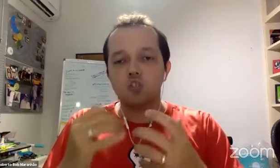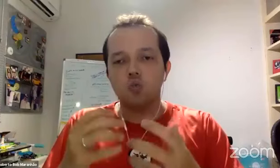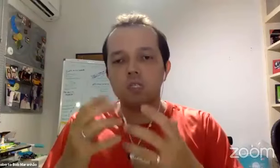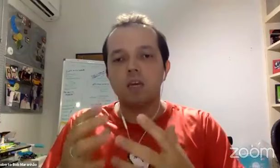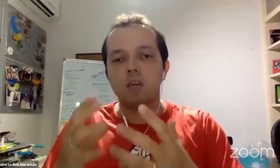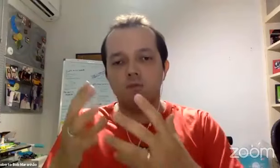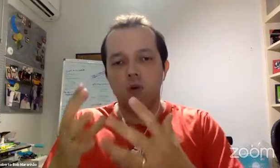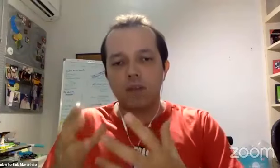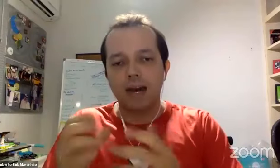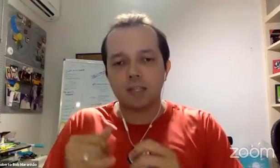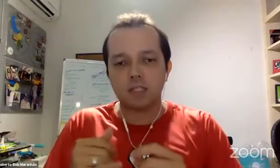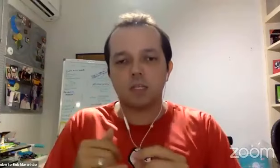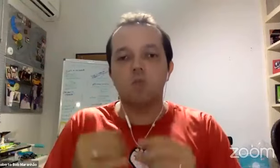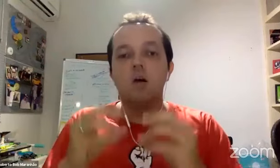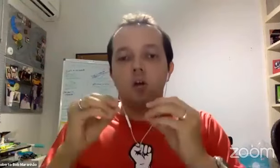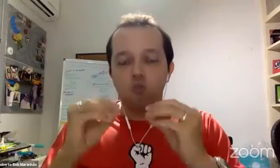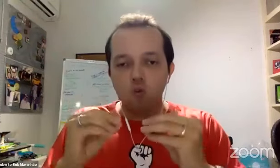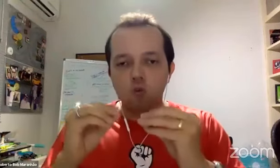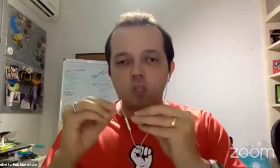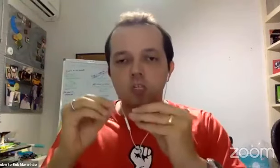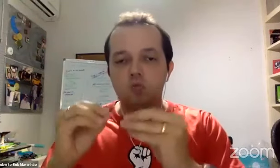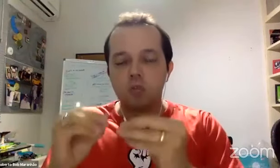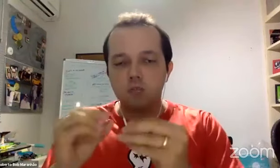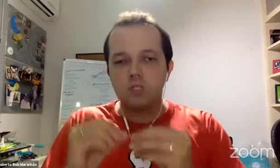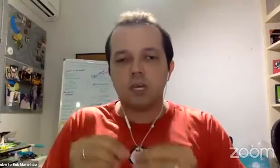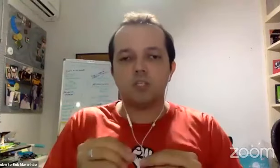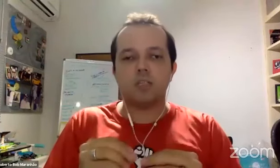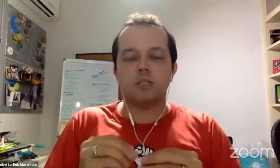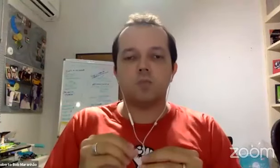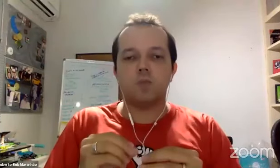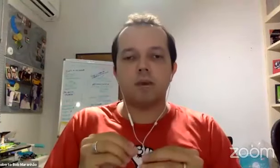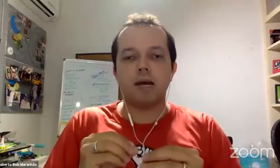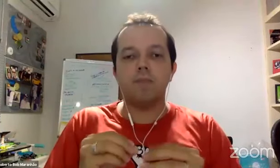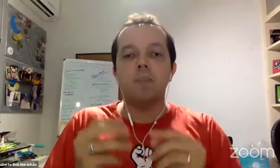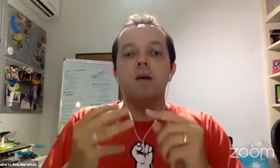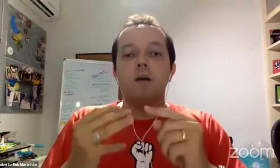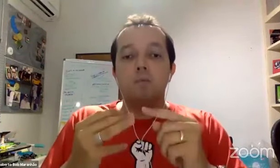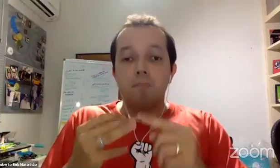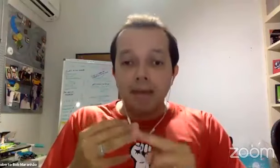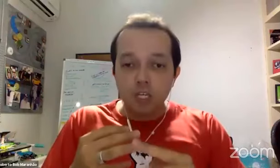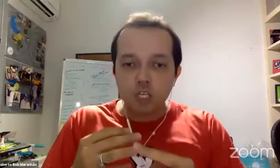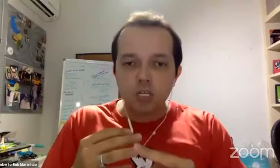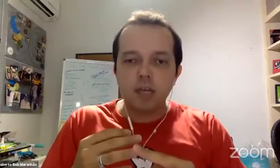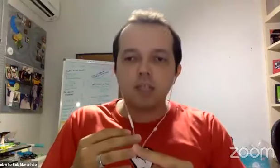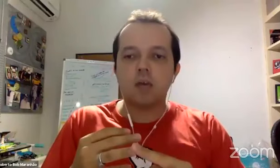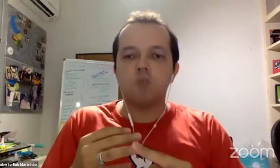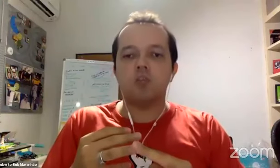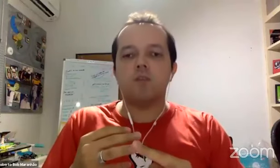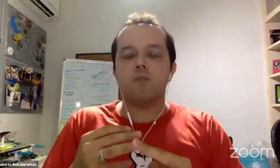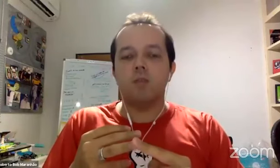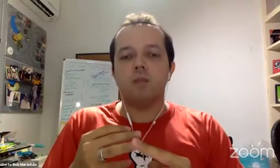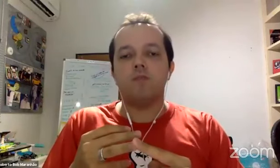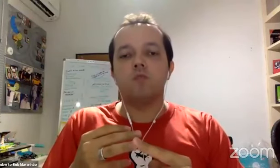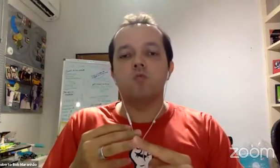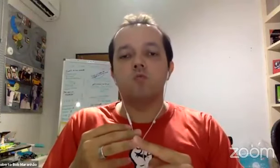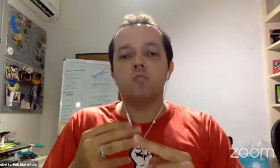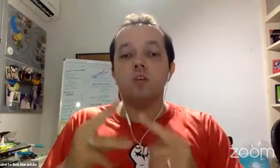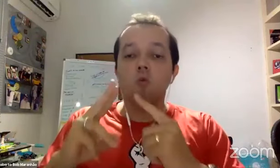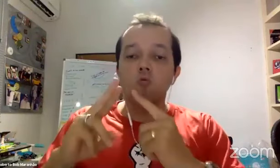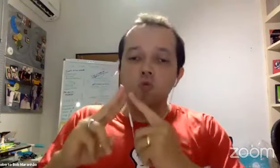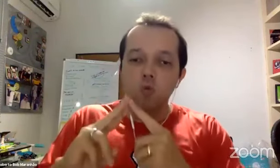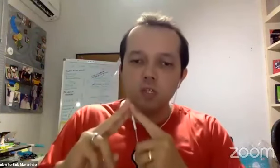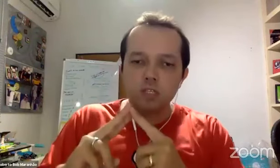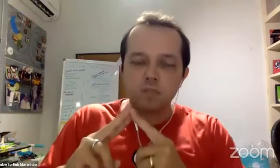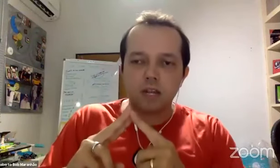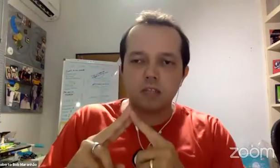nas questões que envolvem a atenção no contexto das unidades de atenção primária, mestre em Saúde da Família pela Fiocruz